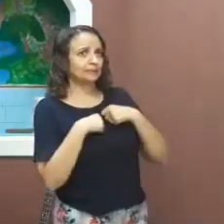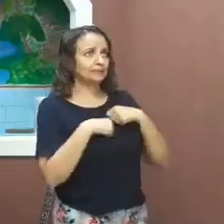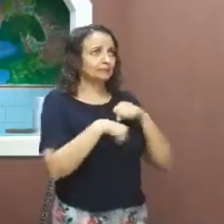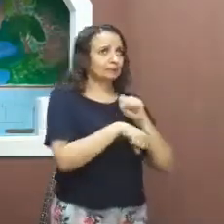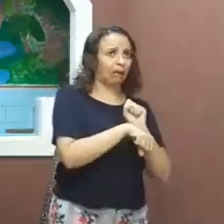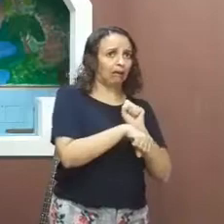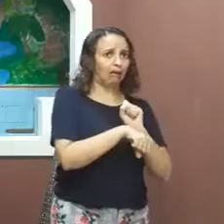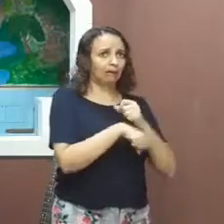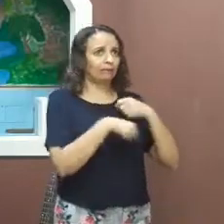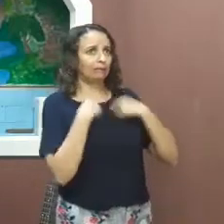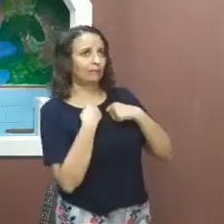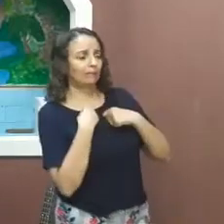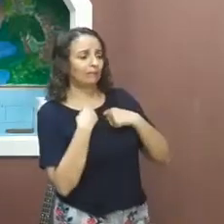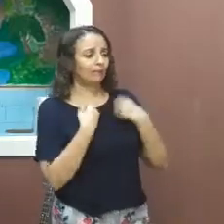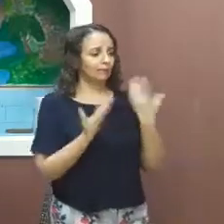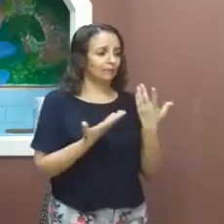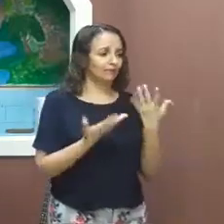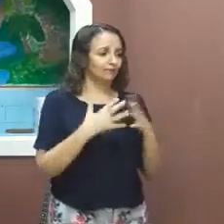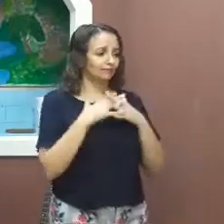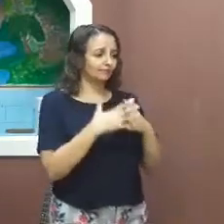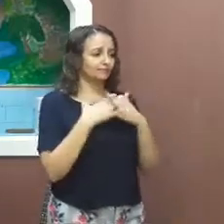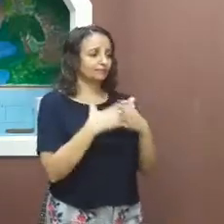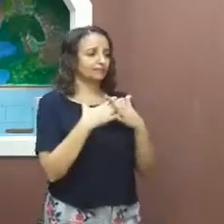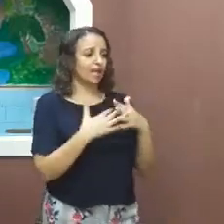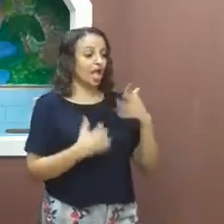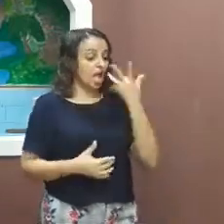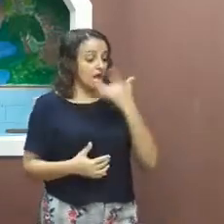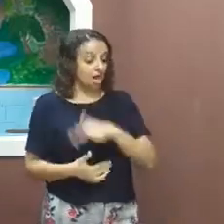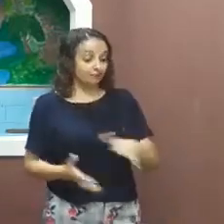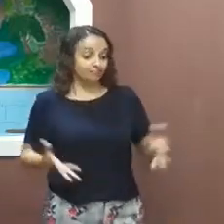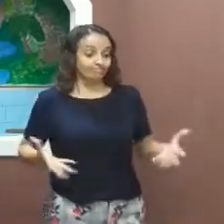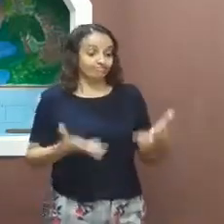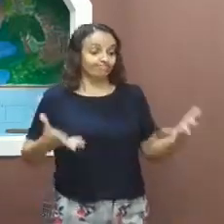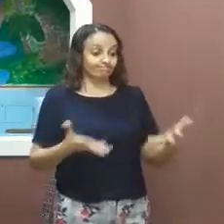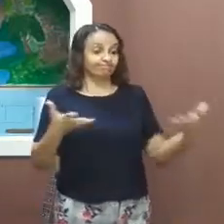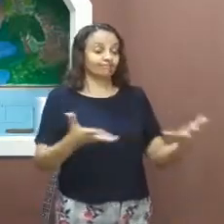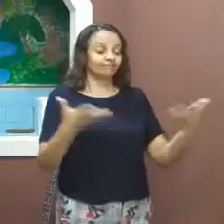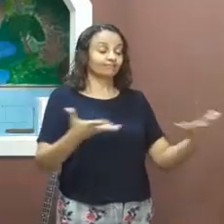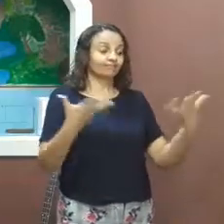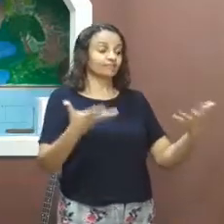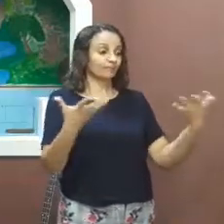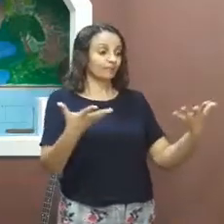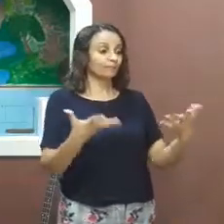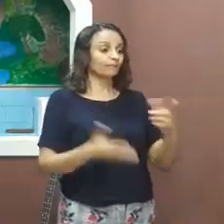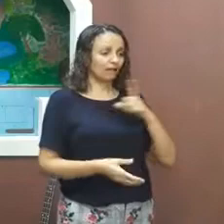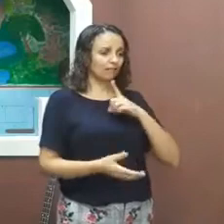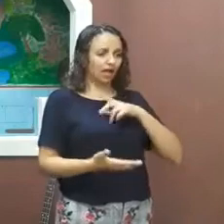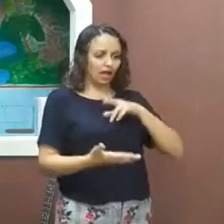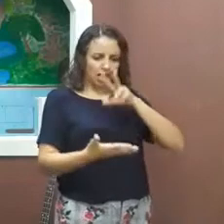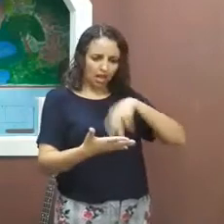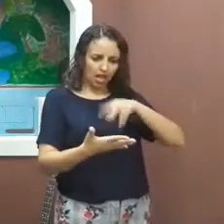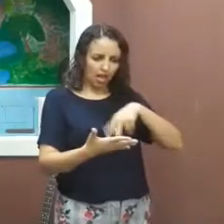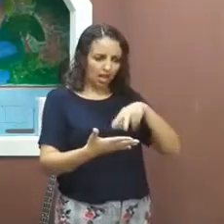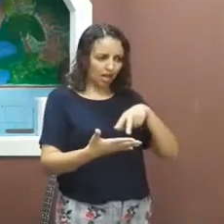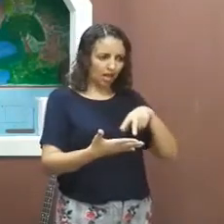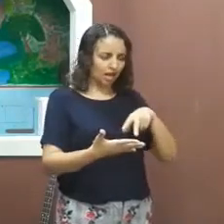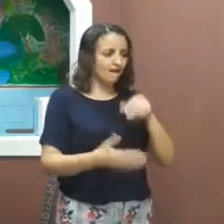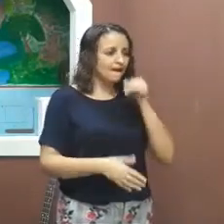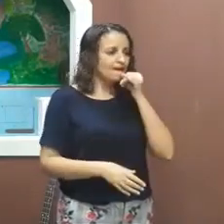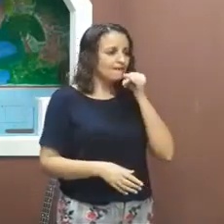Mas é extremamente estimulado. Né? Tem técnicas de leitura da grávida para